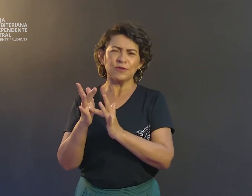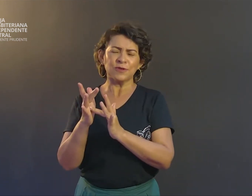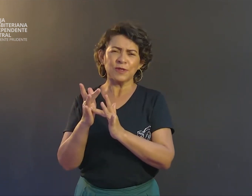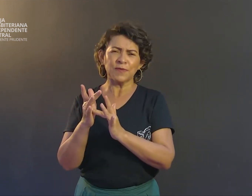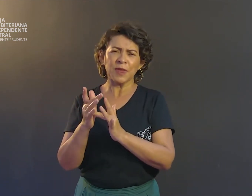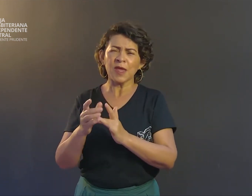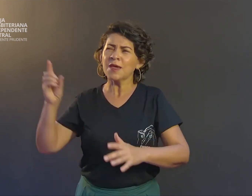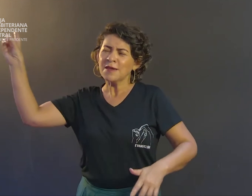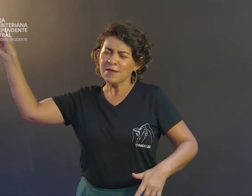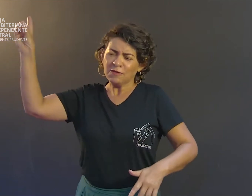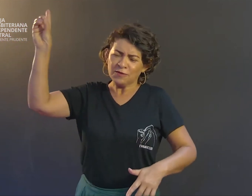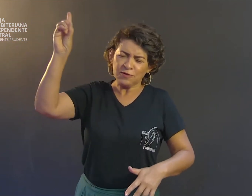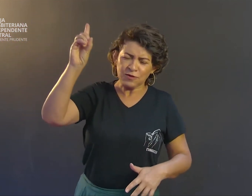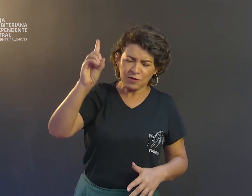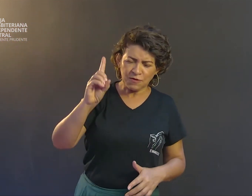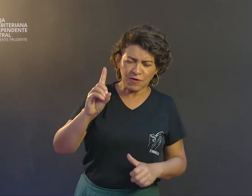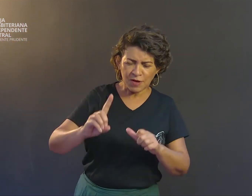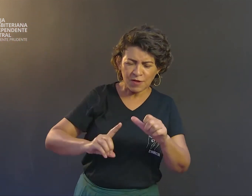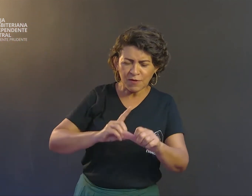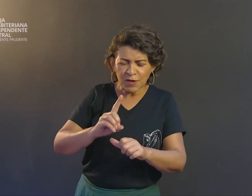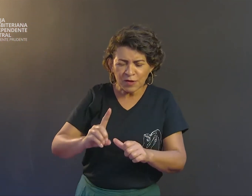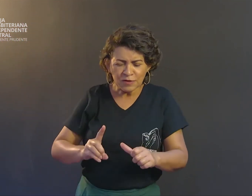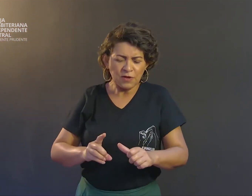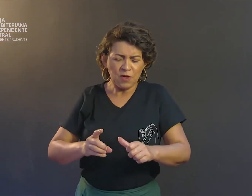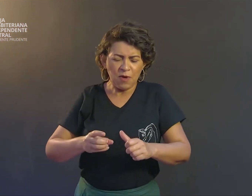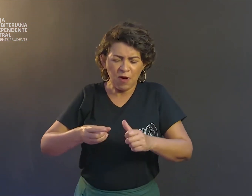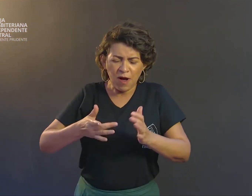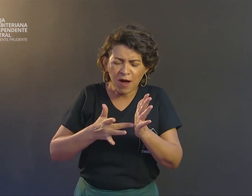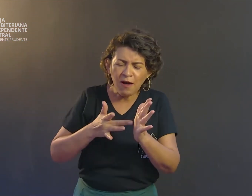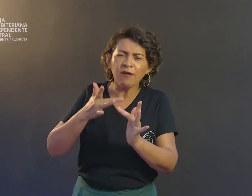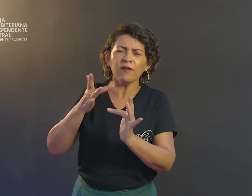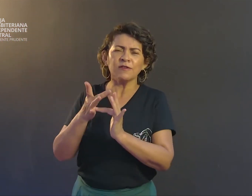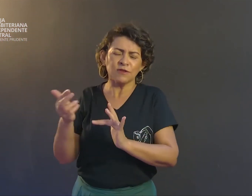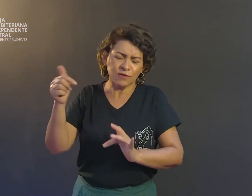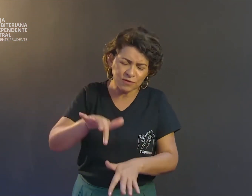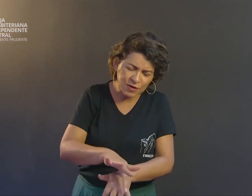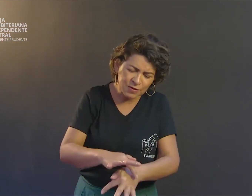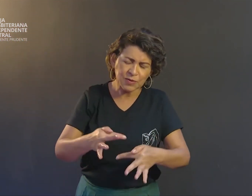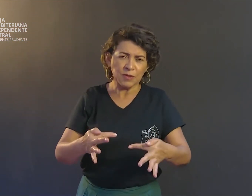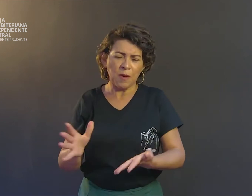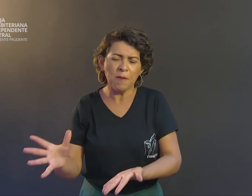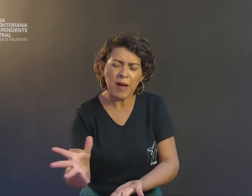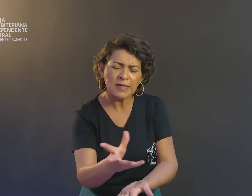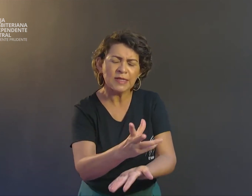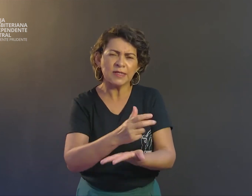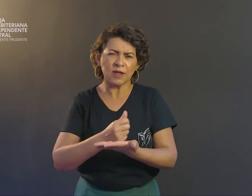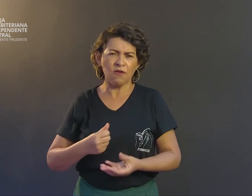salvar. No fim, fiz um apelo para aqueles que queriam abandonar os